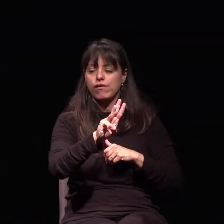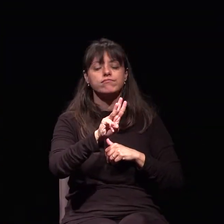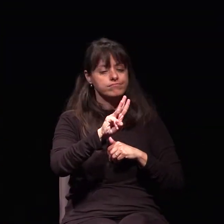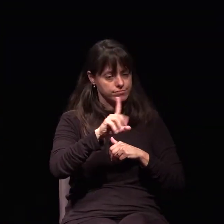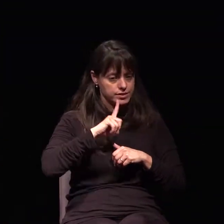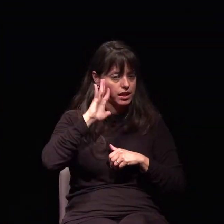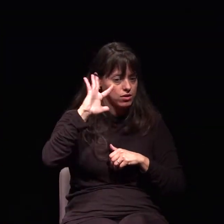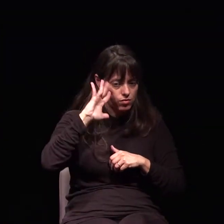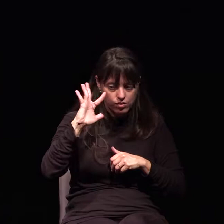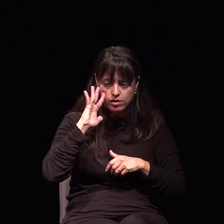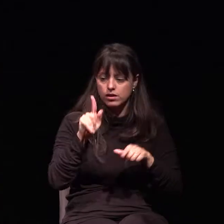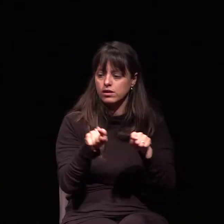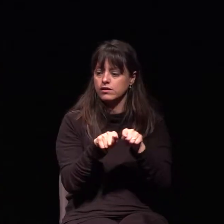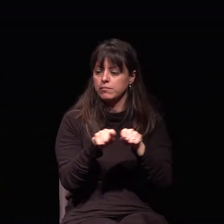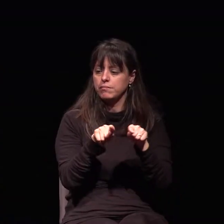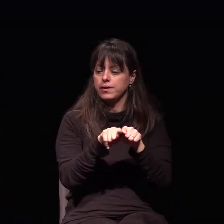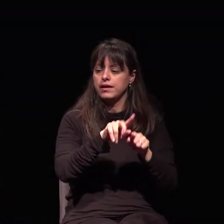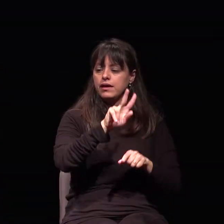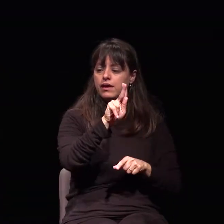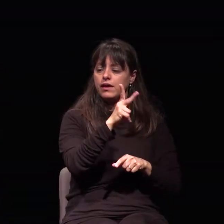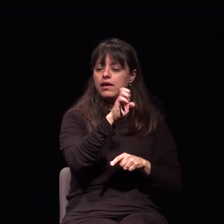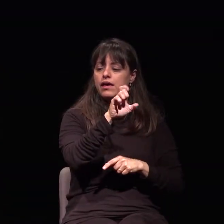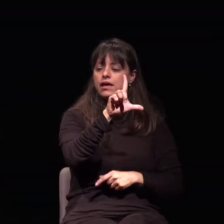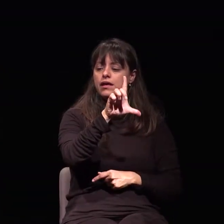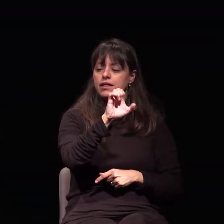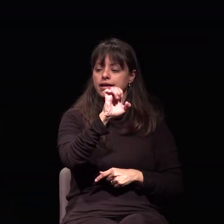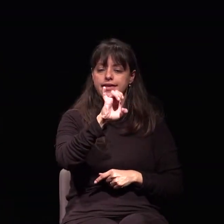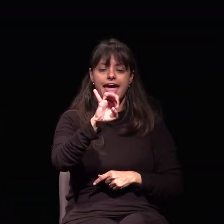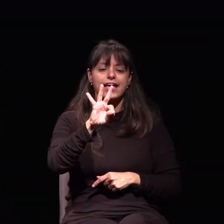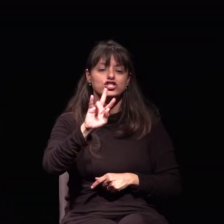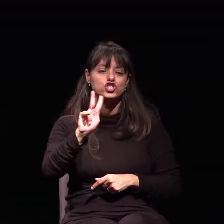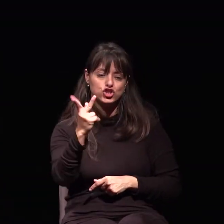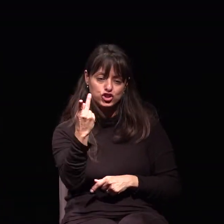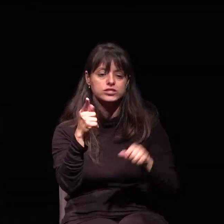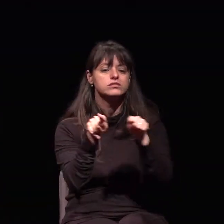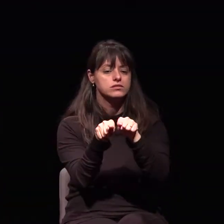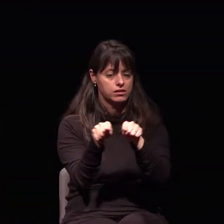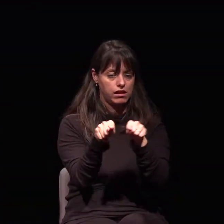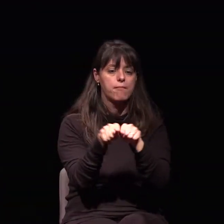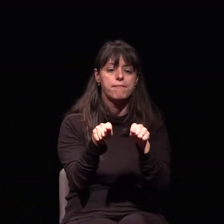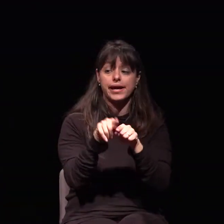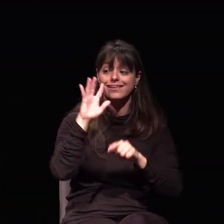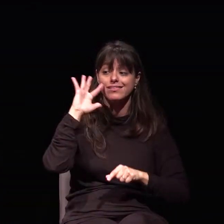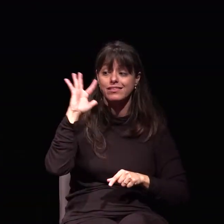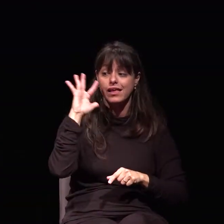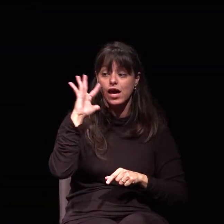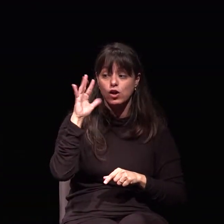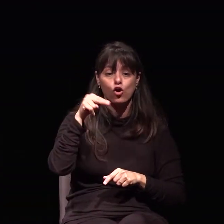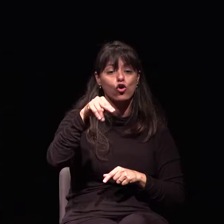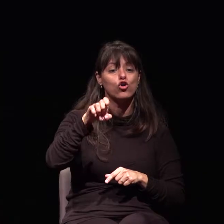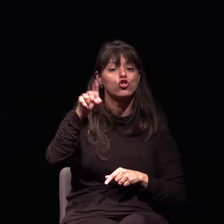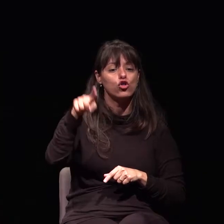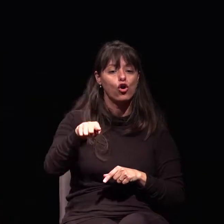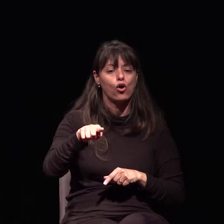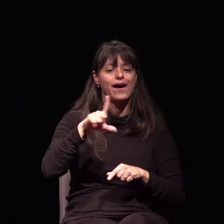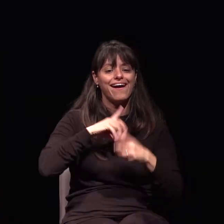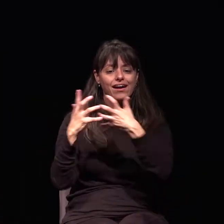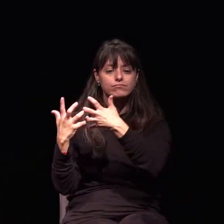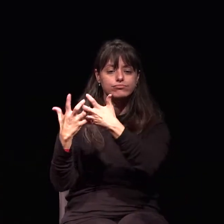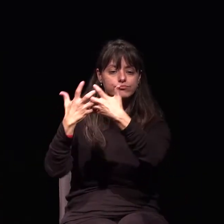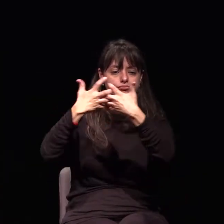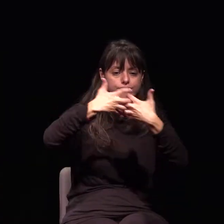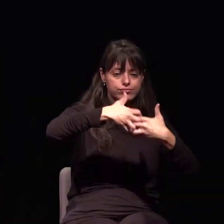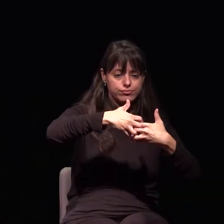feminista nossa dos anos 70, também traz a teoria do nó, que é sexo, gênero e raça,